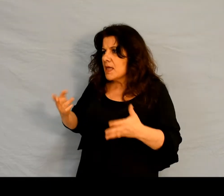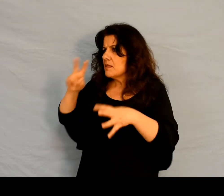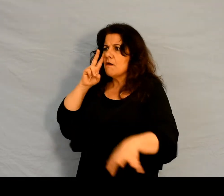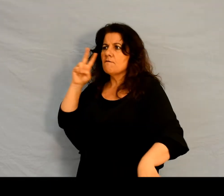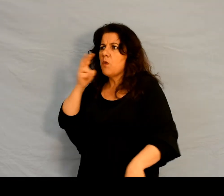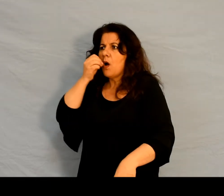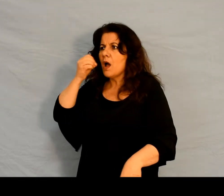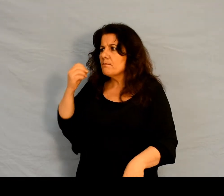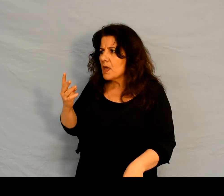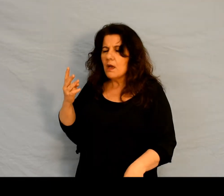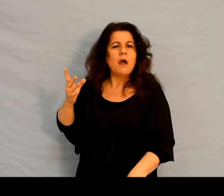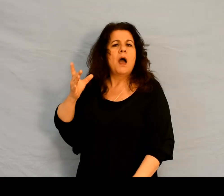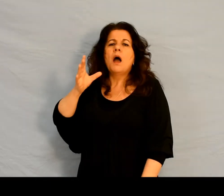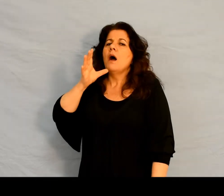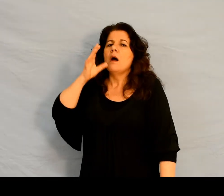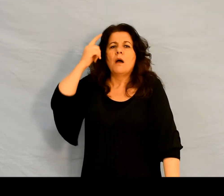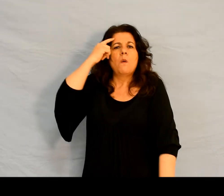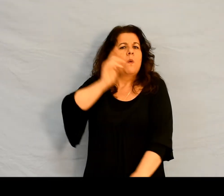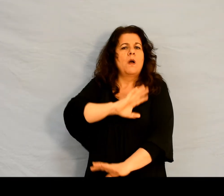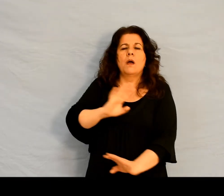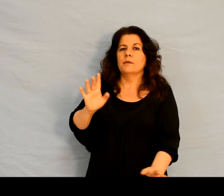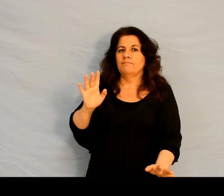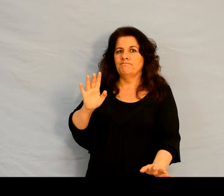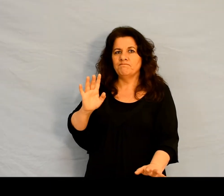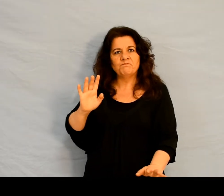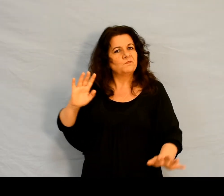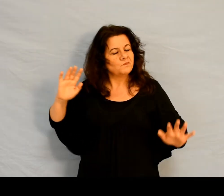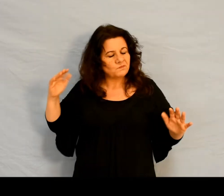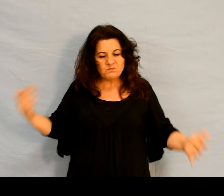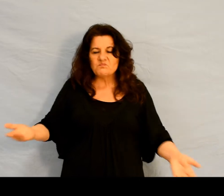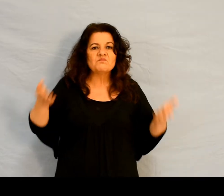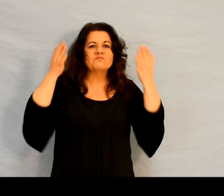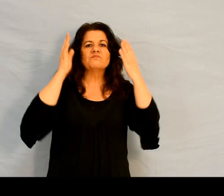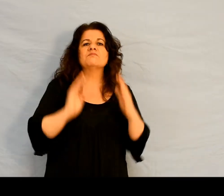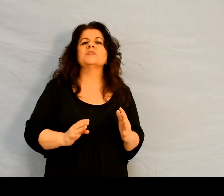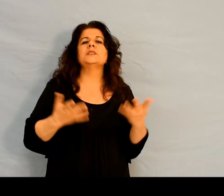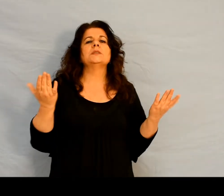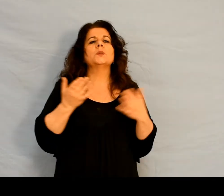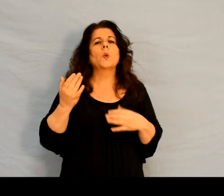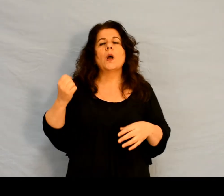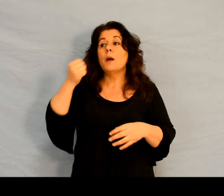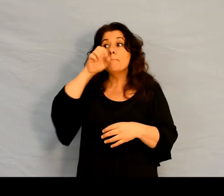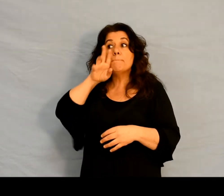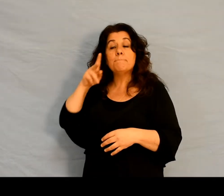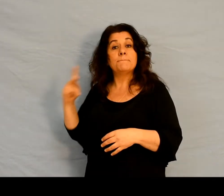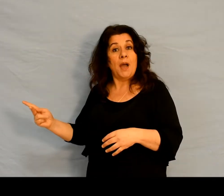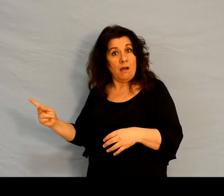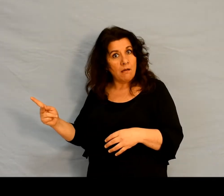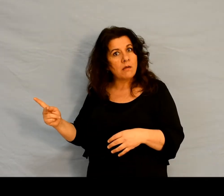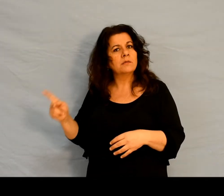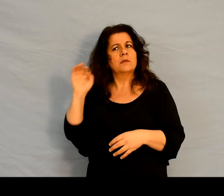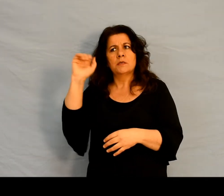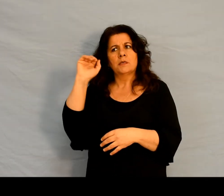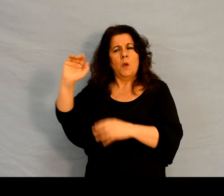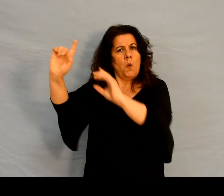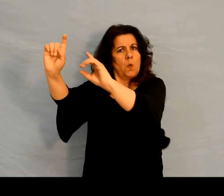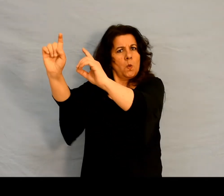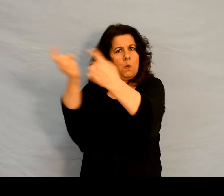C'est pourquoi ils convoquèrent ses parents et leur demandèrent, « Cet homme est bien